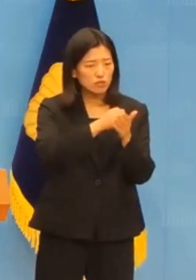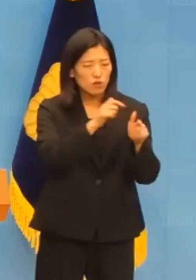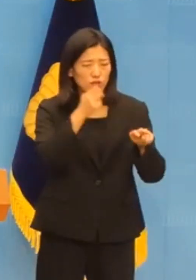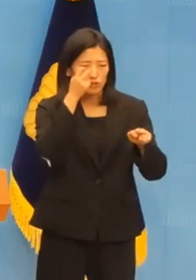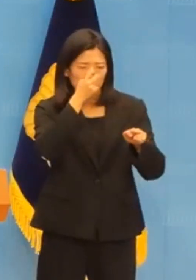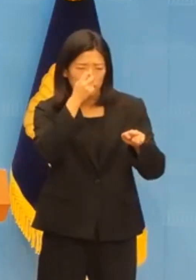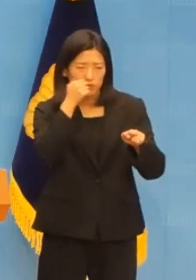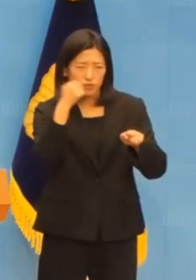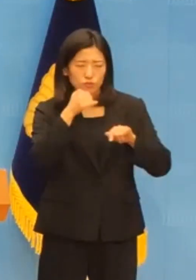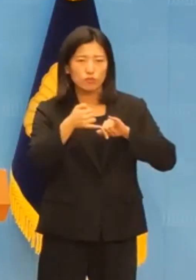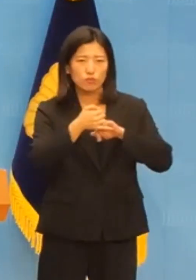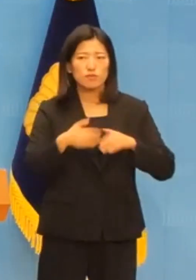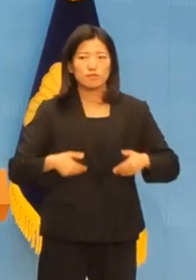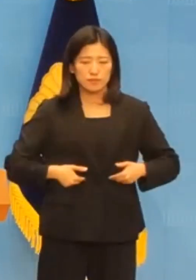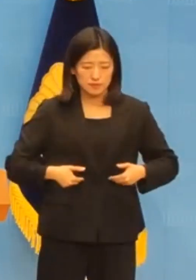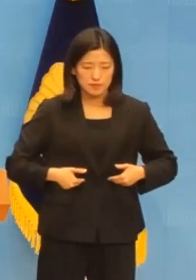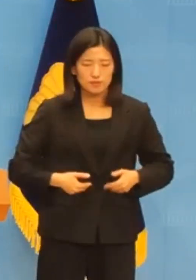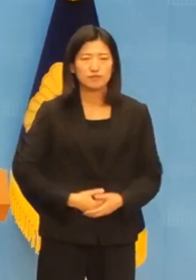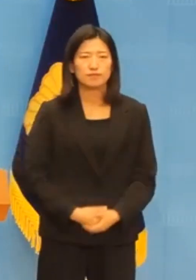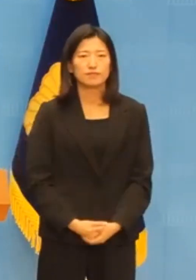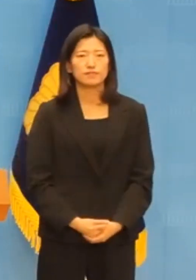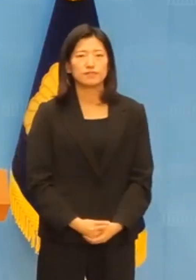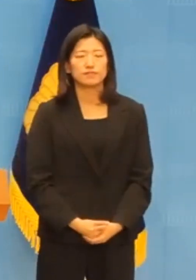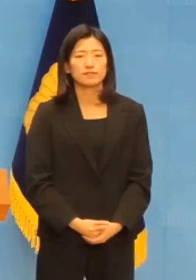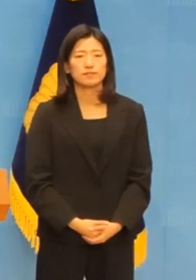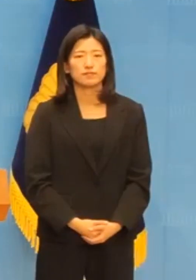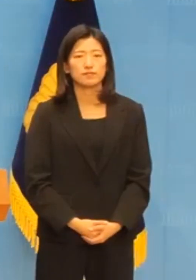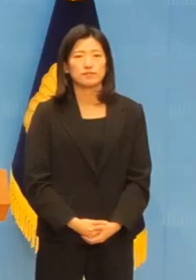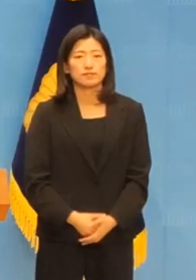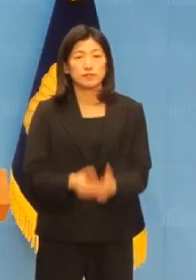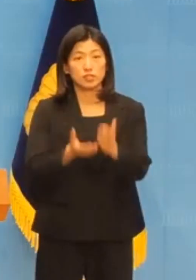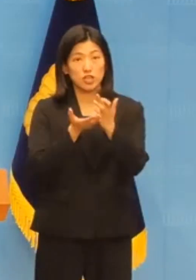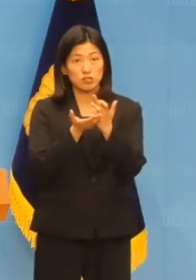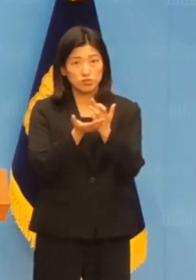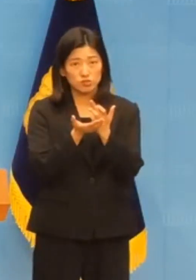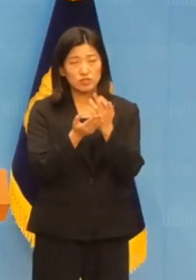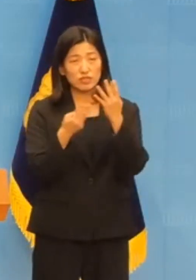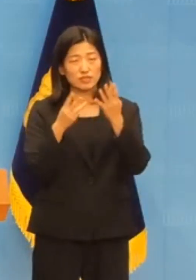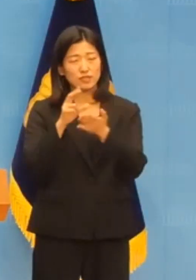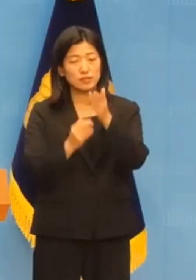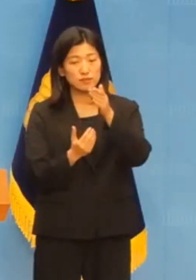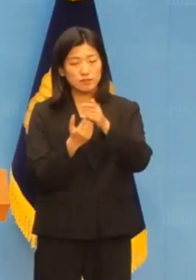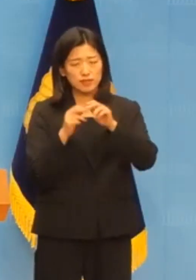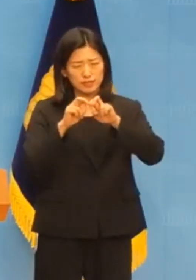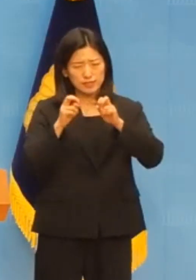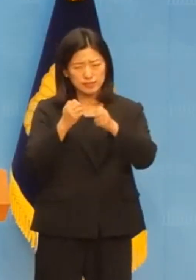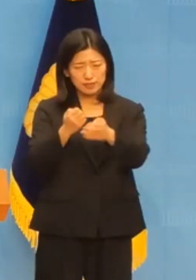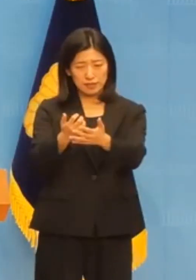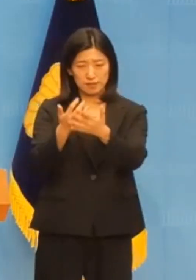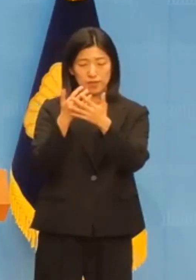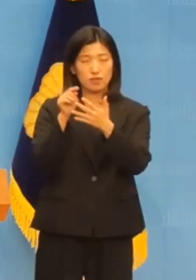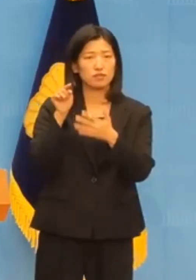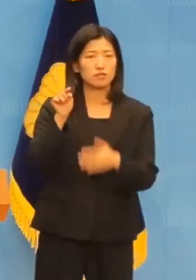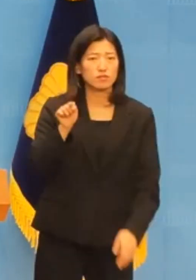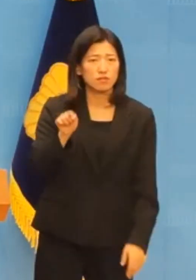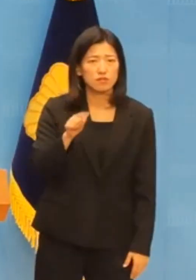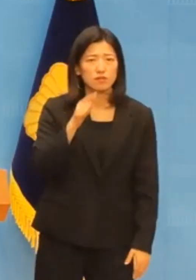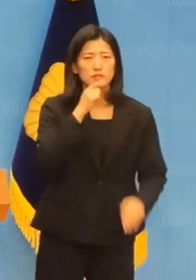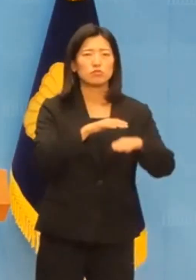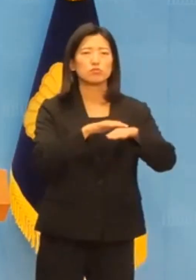개선이 필요합니다. 제주 4.3의 진실과 희생은 대한민국 민주주의의